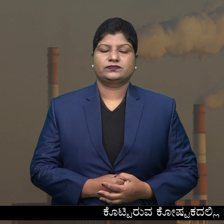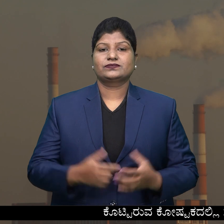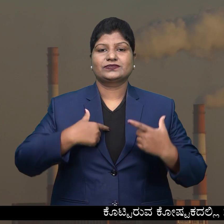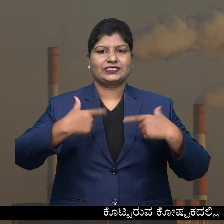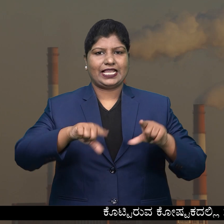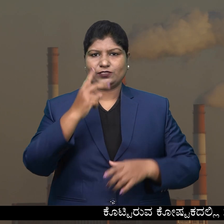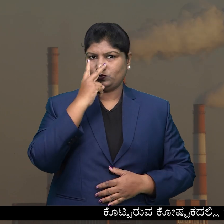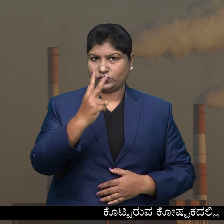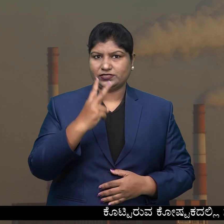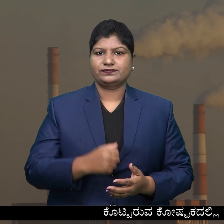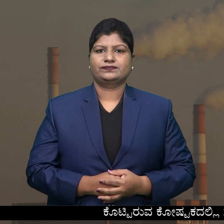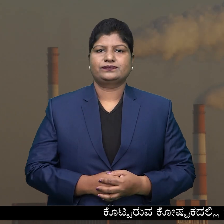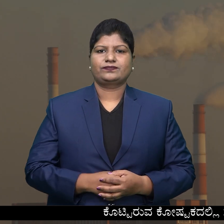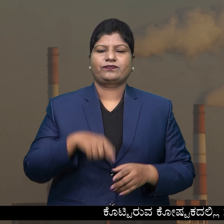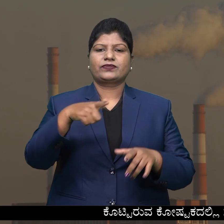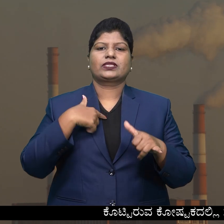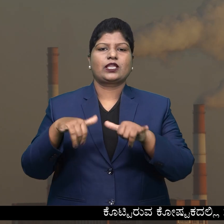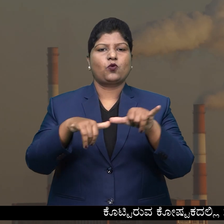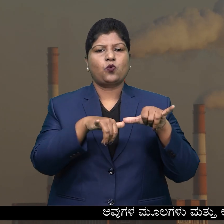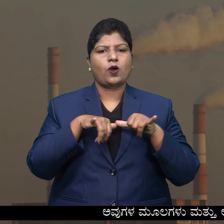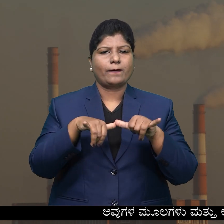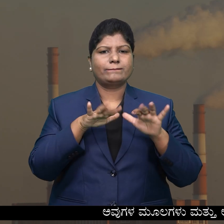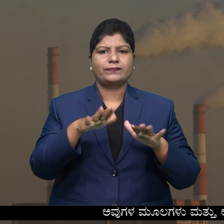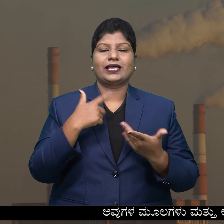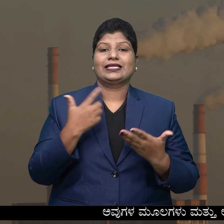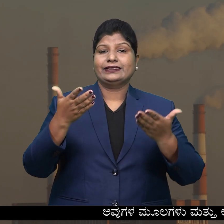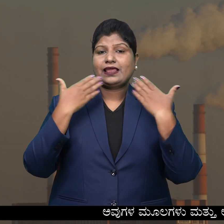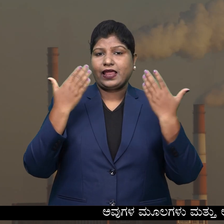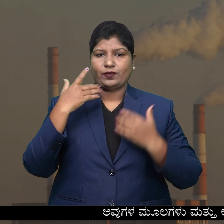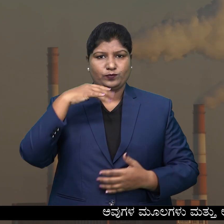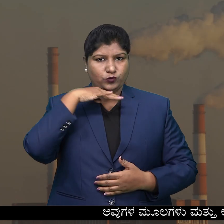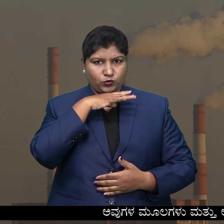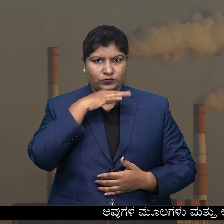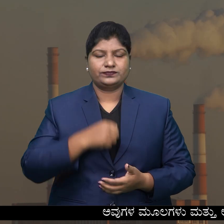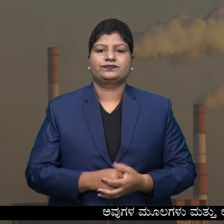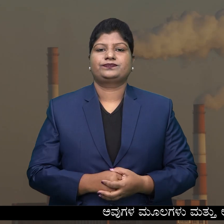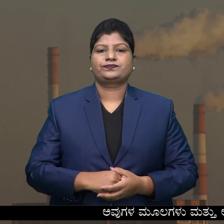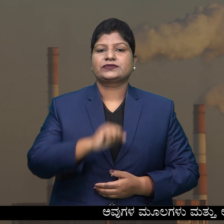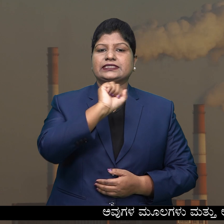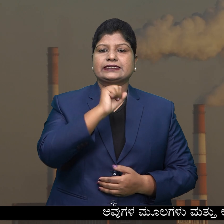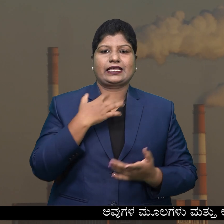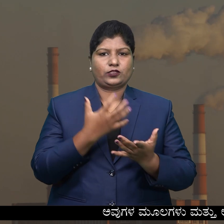ಕೊಟ್ಟಿರುವ ಕೋಷ್ಟಕದಲ್ಲಿ ಸಾಮಾನ್ಯ ವಾಯು ಮಾಲಿನ್ಯಕಾರಕಗಳು, ಅವುಗಳ ಮೂಲಗಳು ಮತ್ತು ಅವುಗಳ ಪರಿಣಾಮಗಳನ್ನ ನೋಡೋಣ.